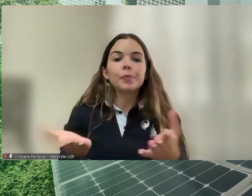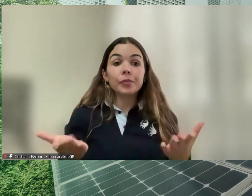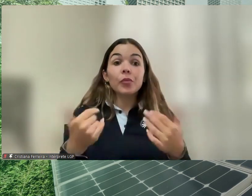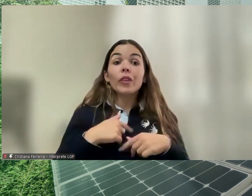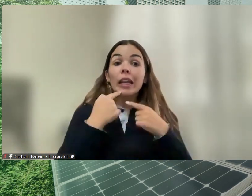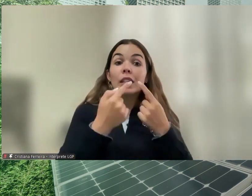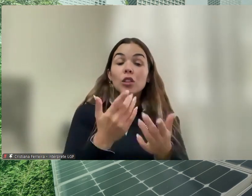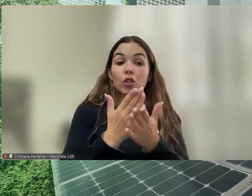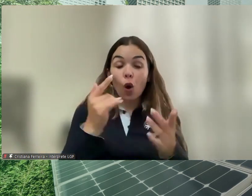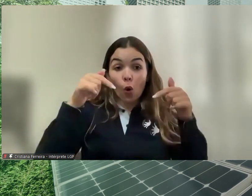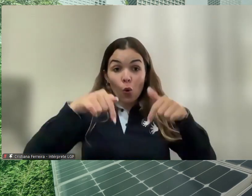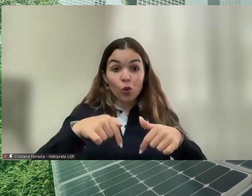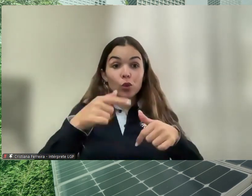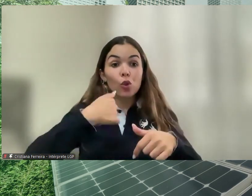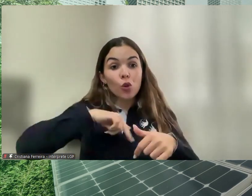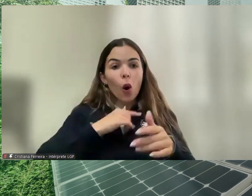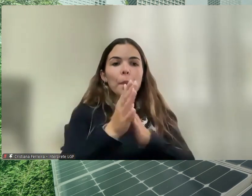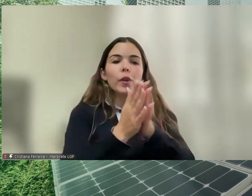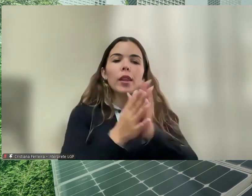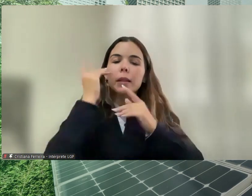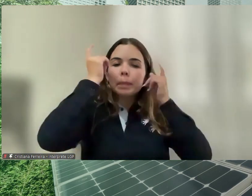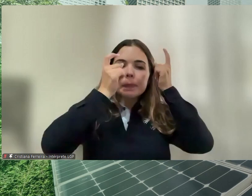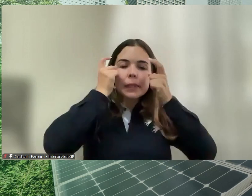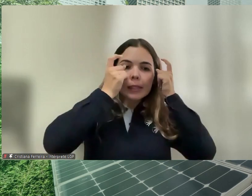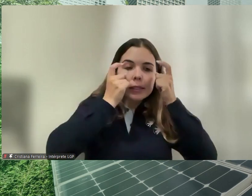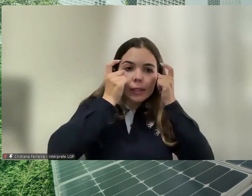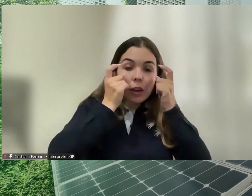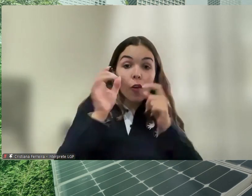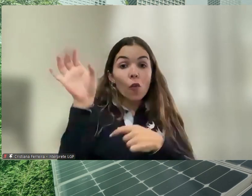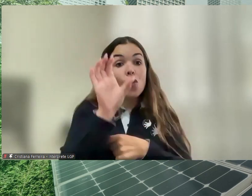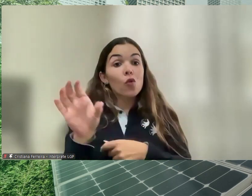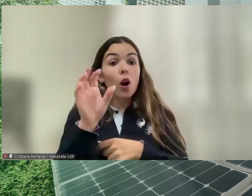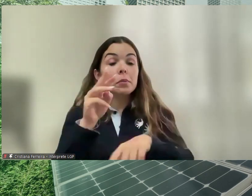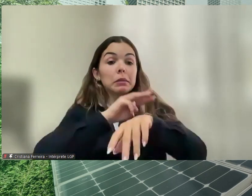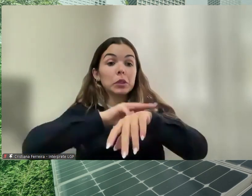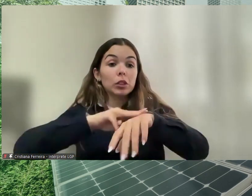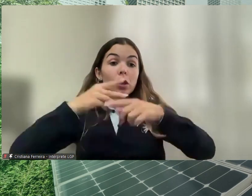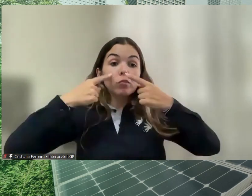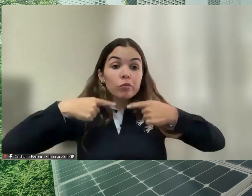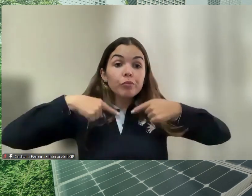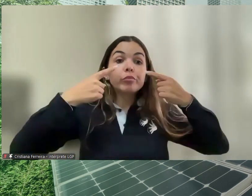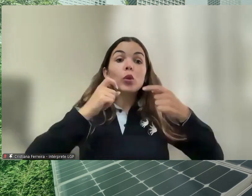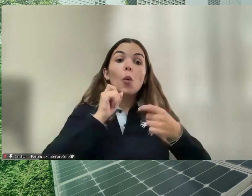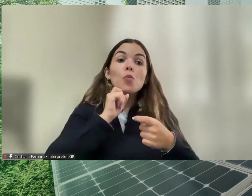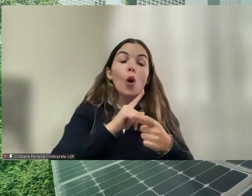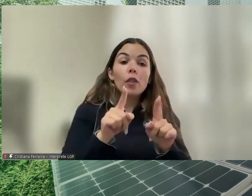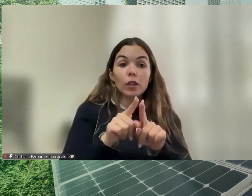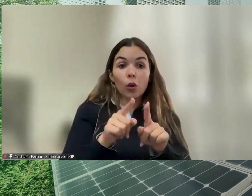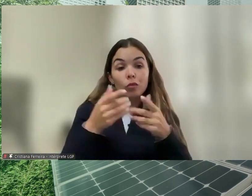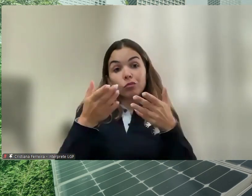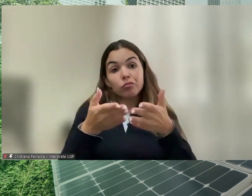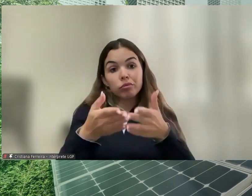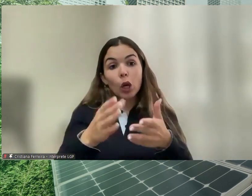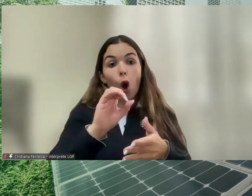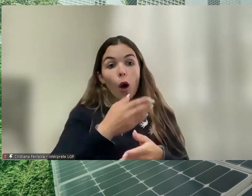hoje tivemos aqui esta oportunidade de refletir sobre de que modo é que a administração pública pode ser um agente de transformação na implementação dos